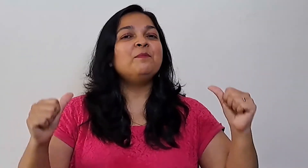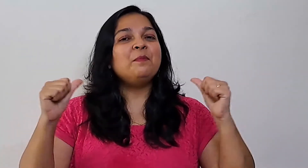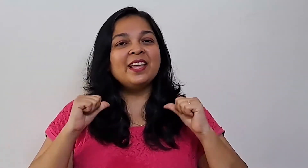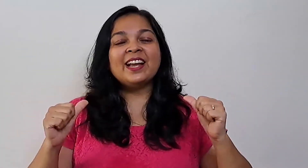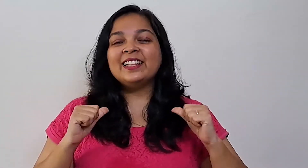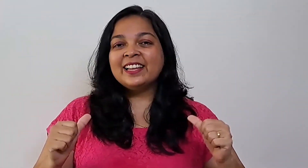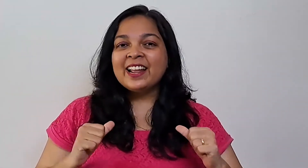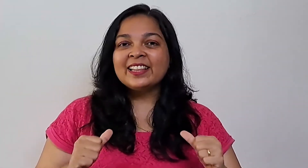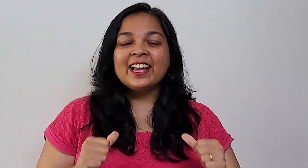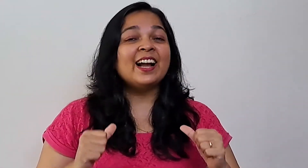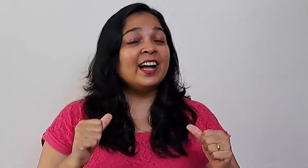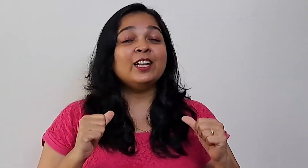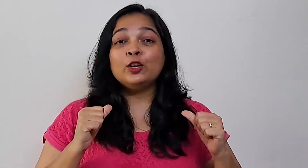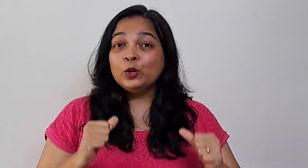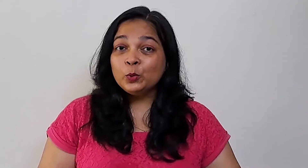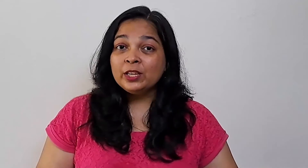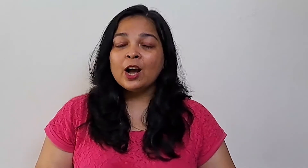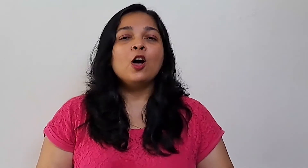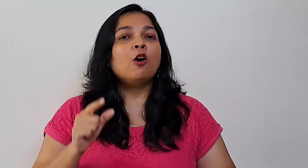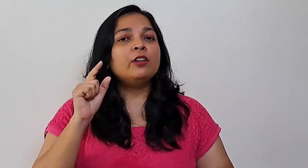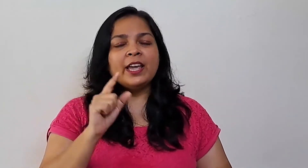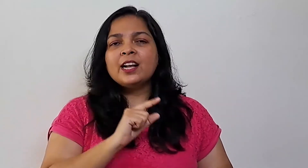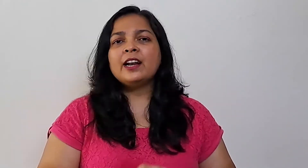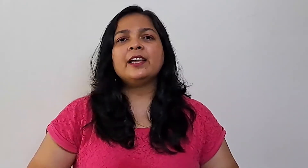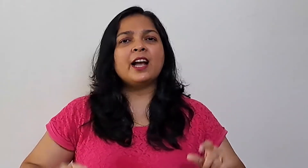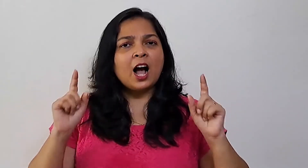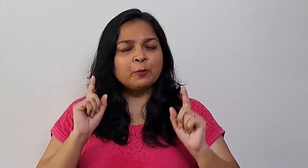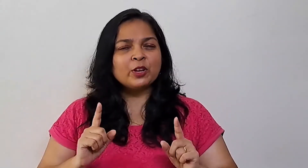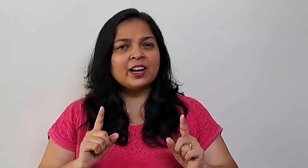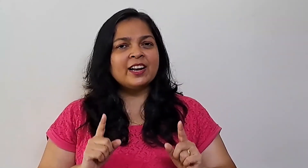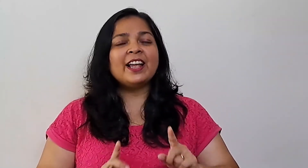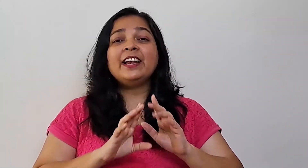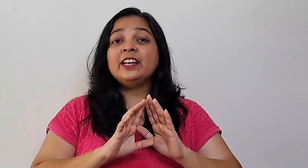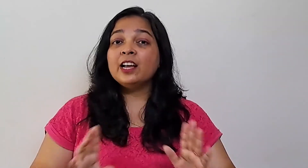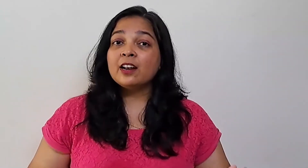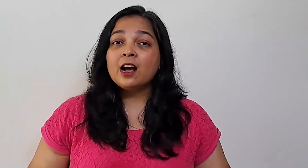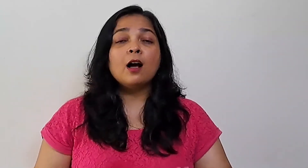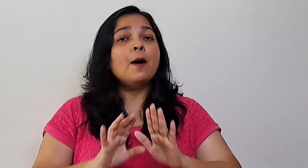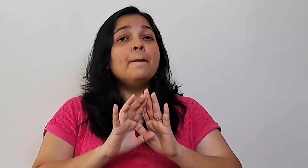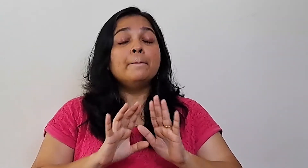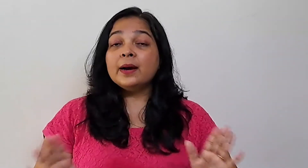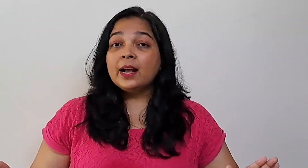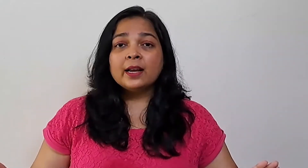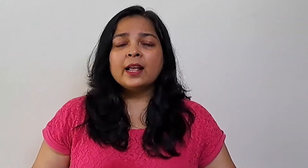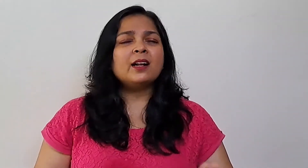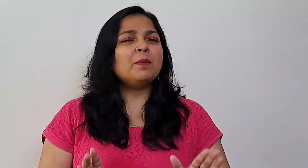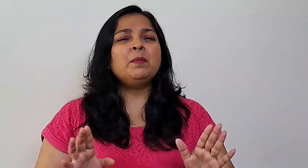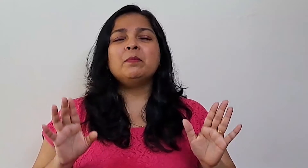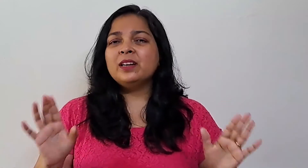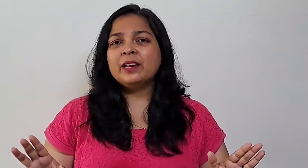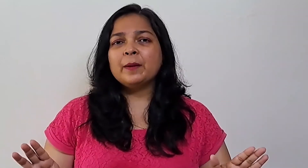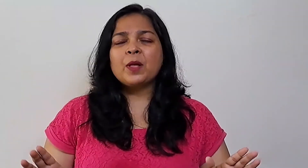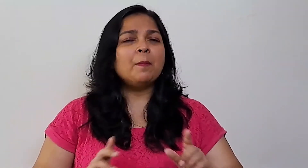महान मेरे अंदर रहिंदा आ। हालेलुया। यही कारण आ कि तुहानू की करना आ, डरना मना करना है। कदों